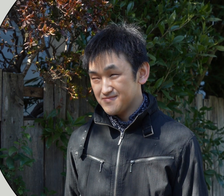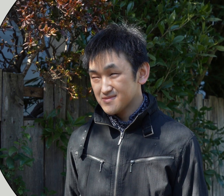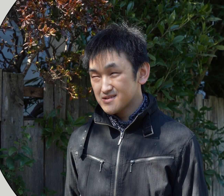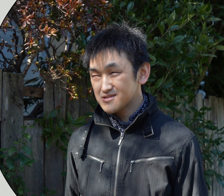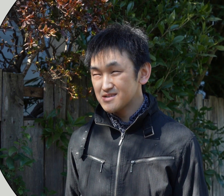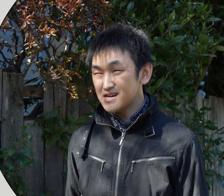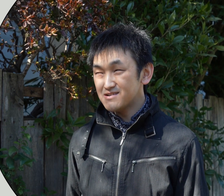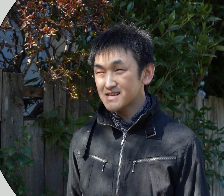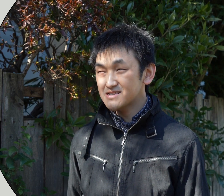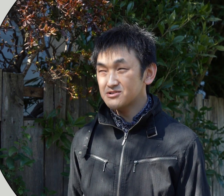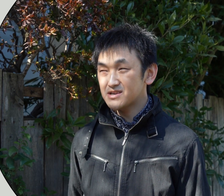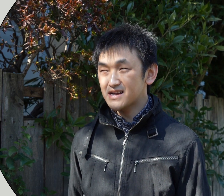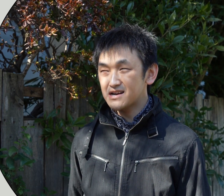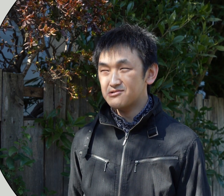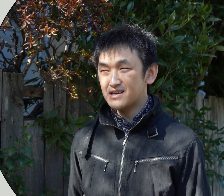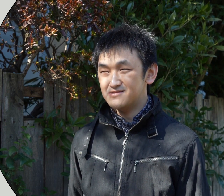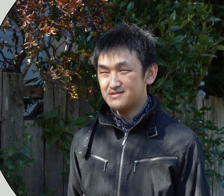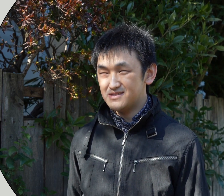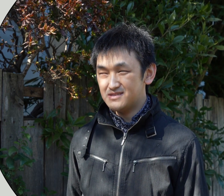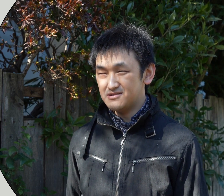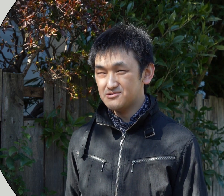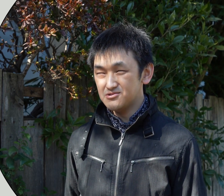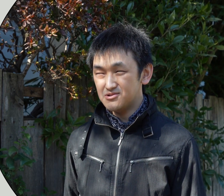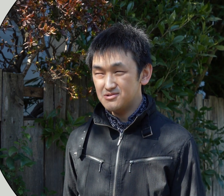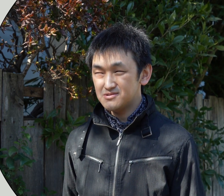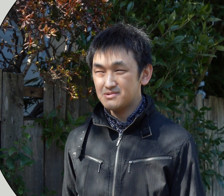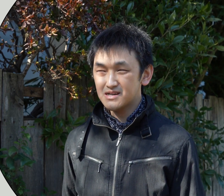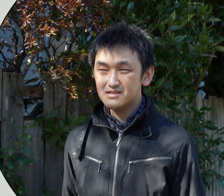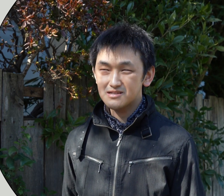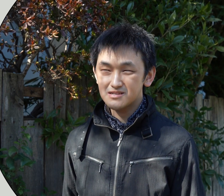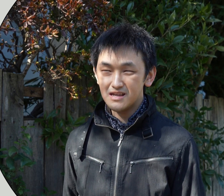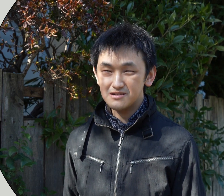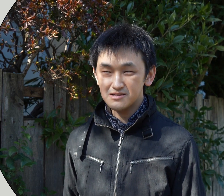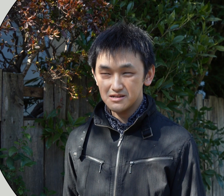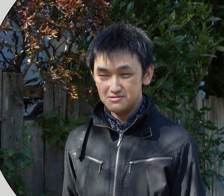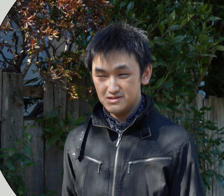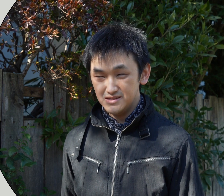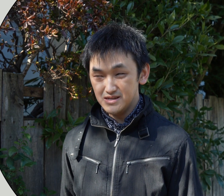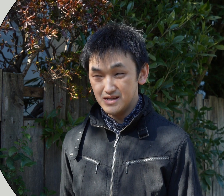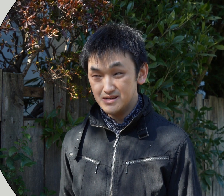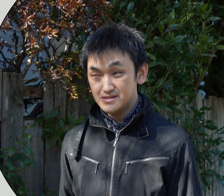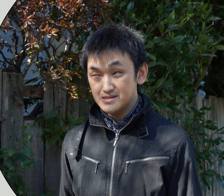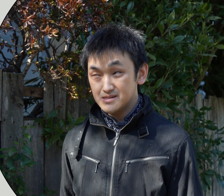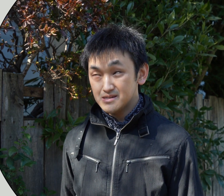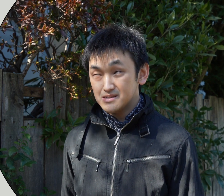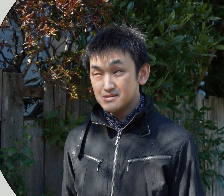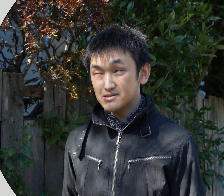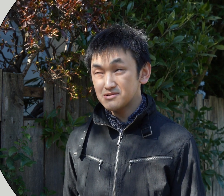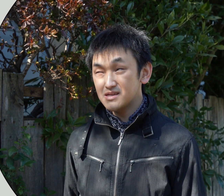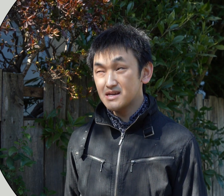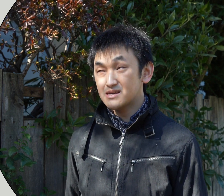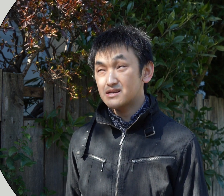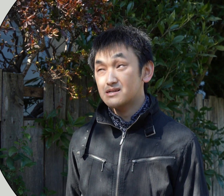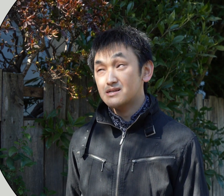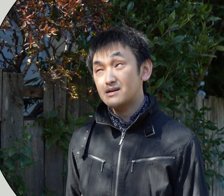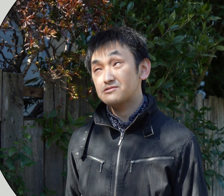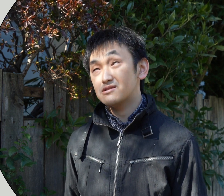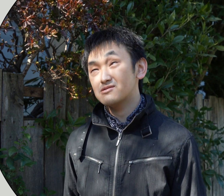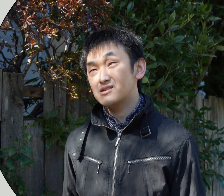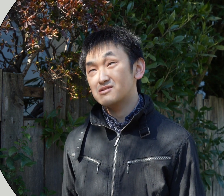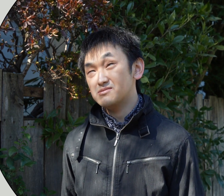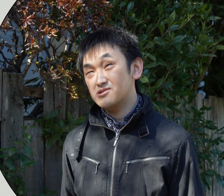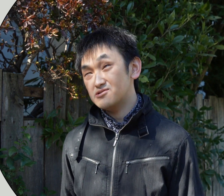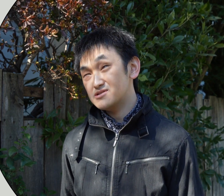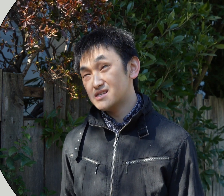てそれが合わさると結果こうなるっていうのをま記述していく作業なんでうんうんまそれで